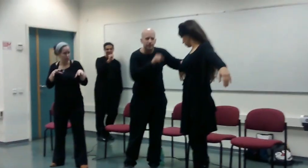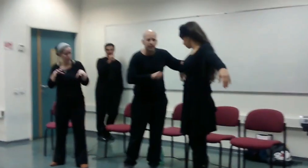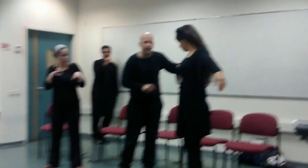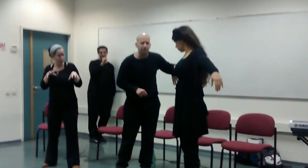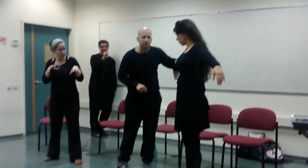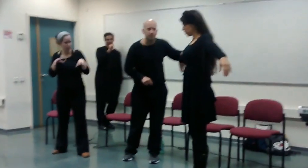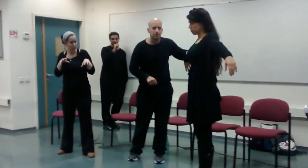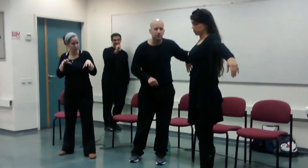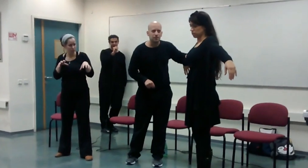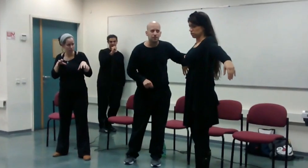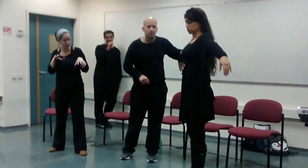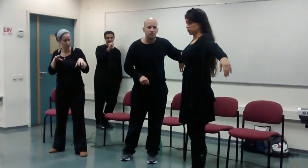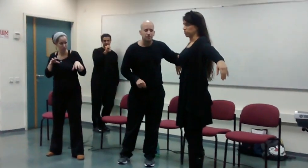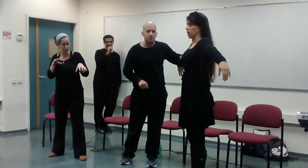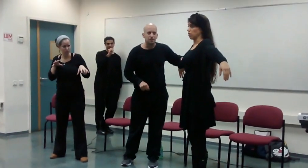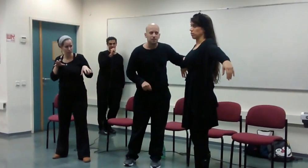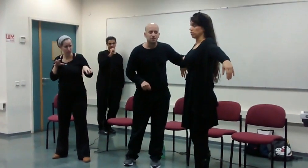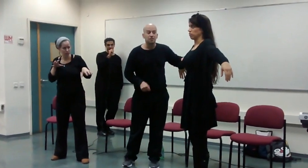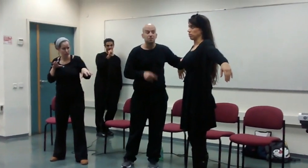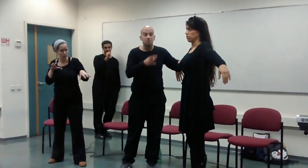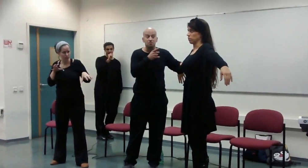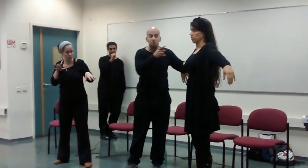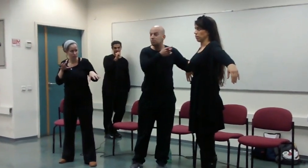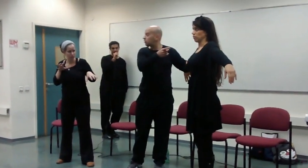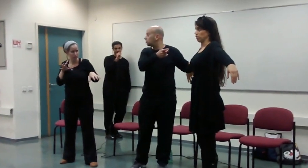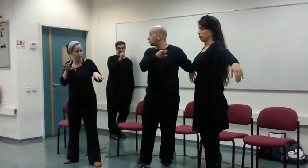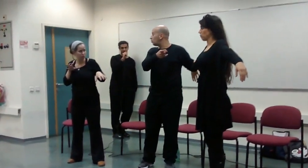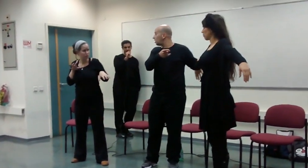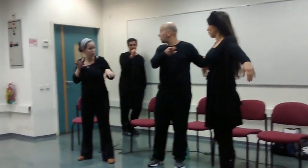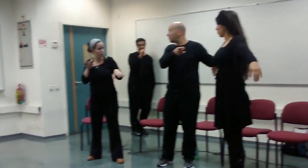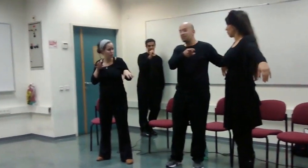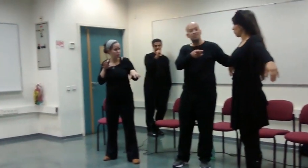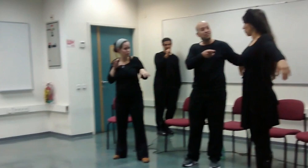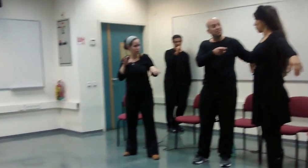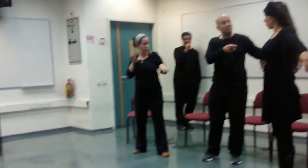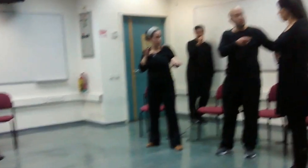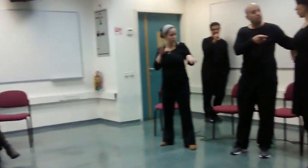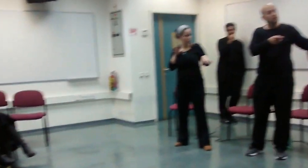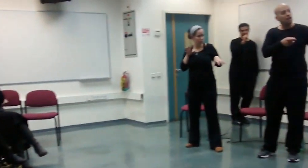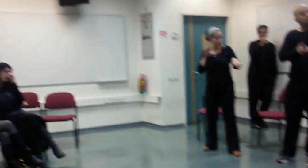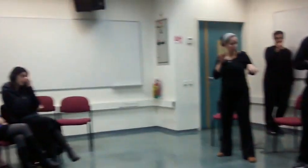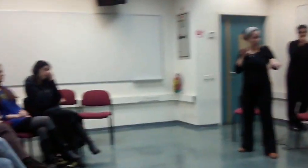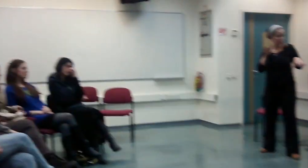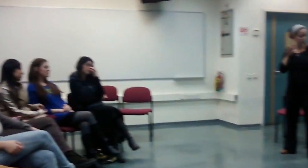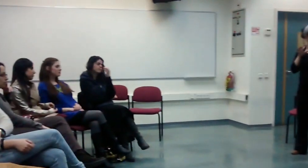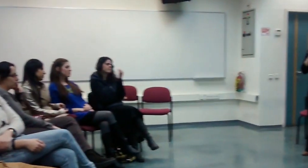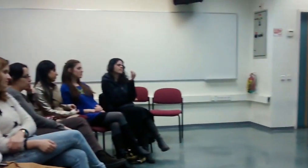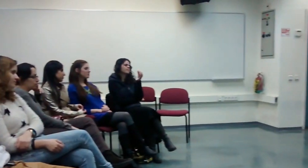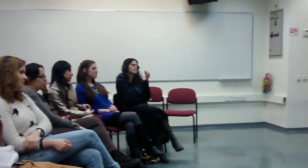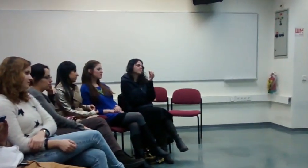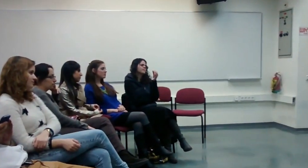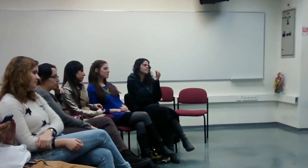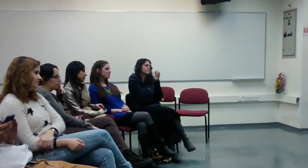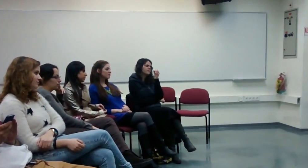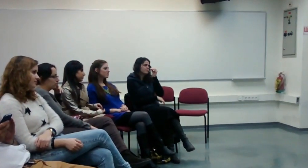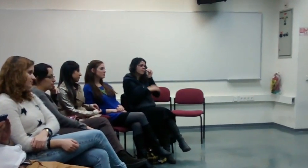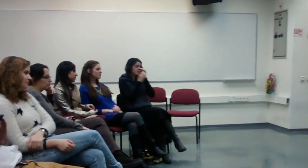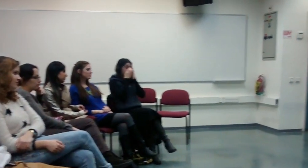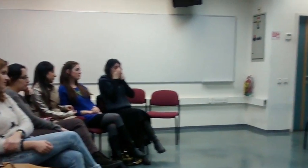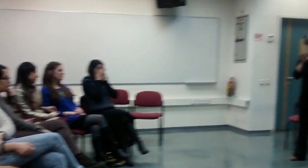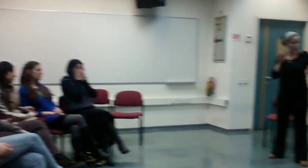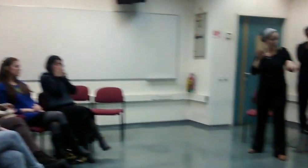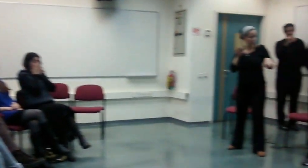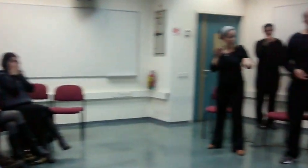אתה זוכר את הכאב? כן. אתה זוכר? נכון, אני זוכר. נכון?